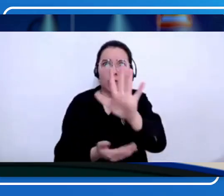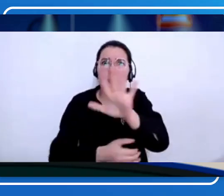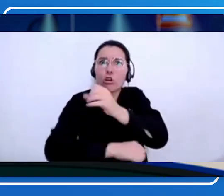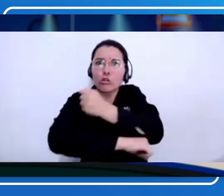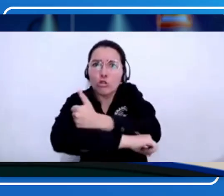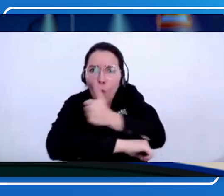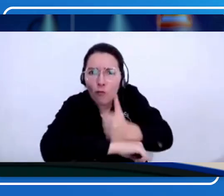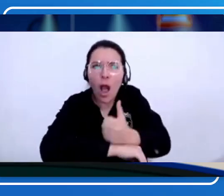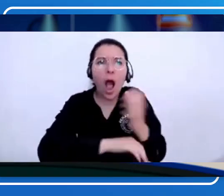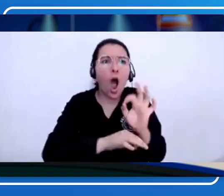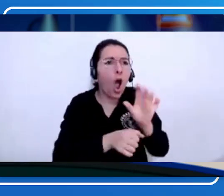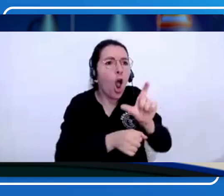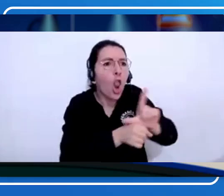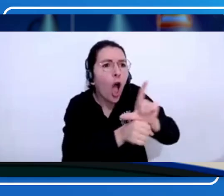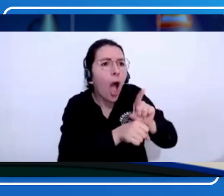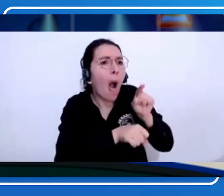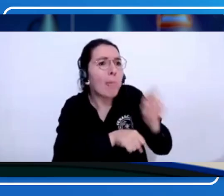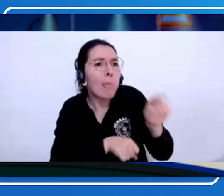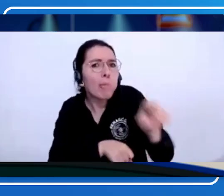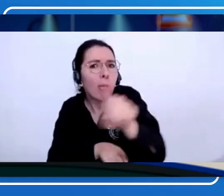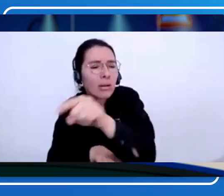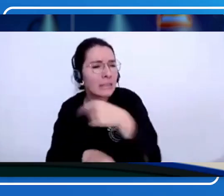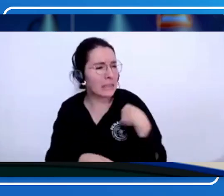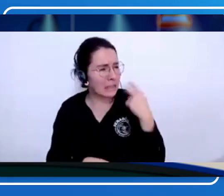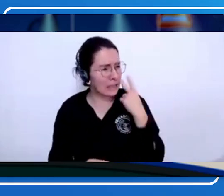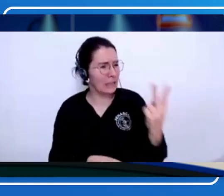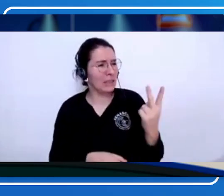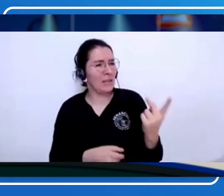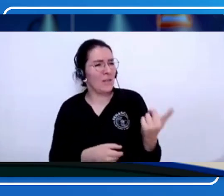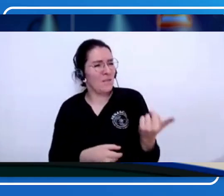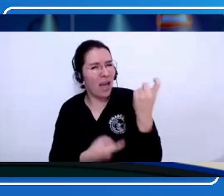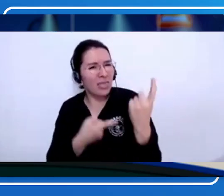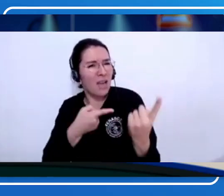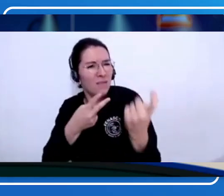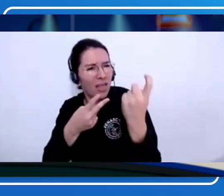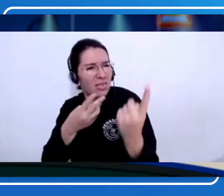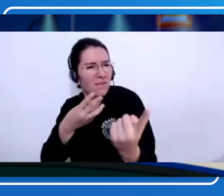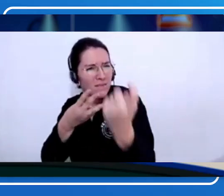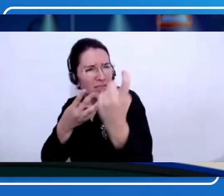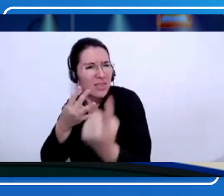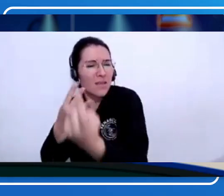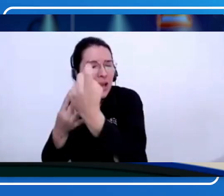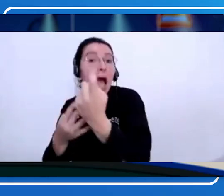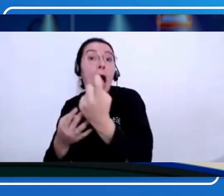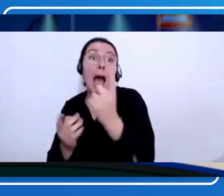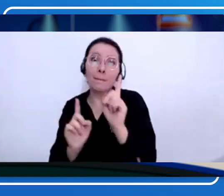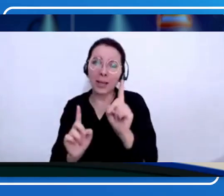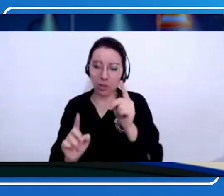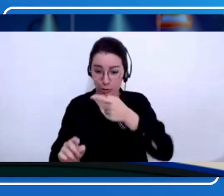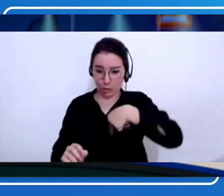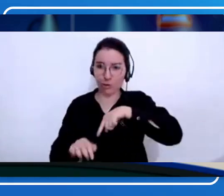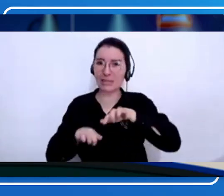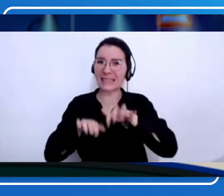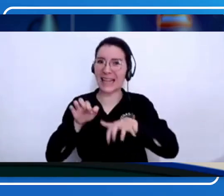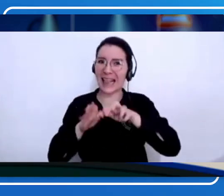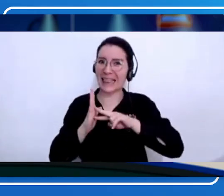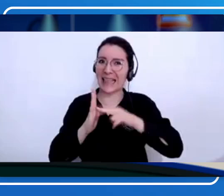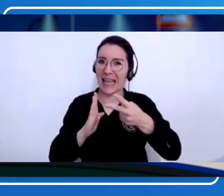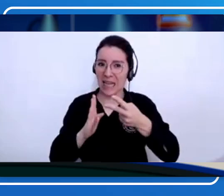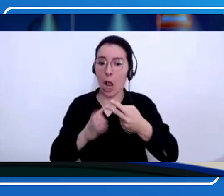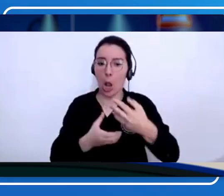otras localidades hemos evidenciado esa dificultad. Lo que ocurre es que como Secretaría Técnica tenemos unos roles